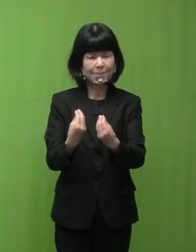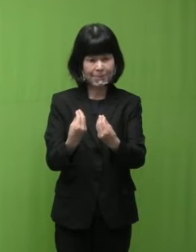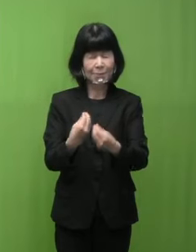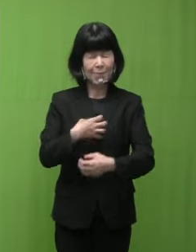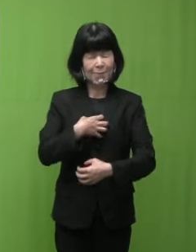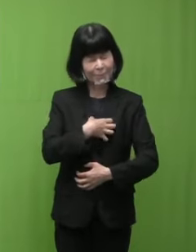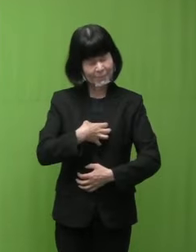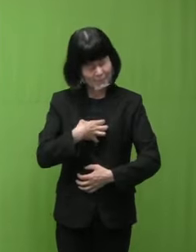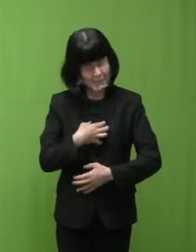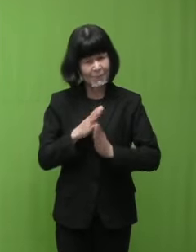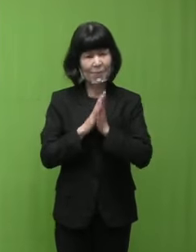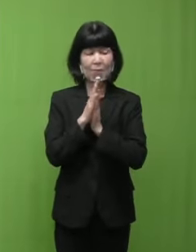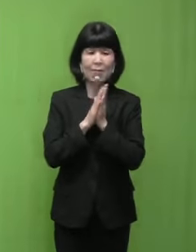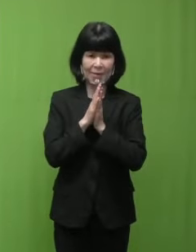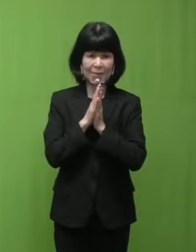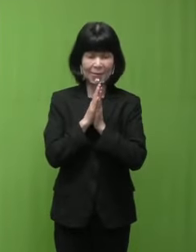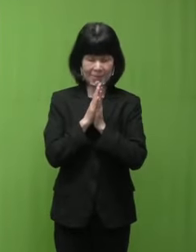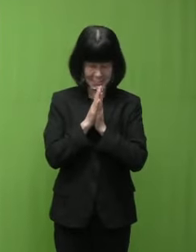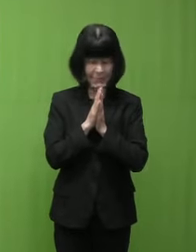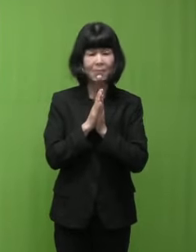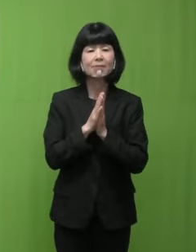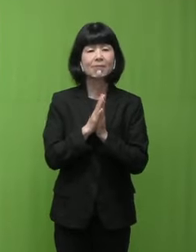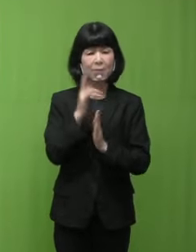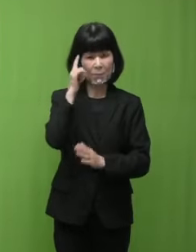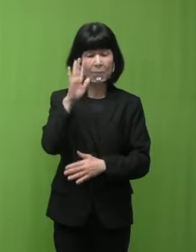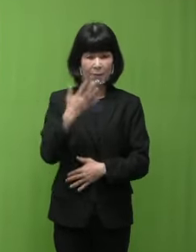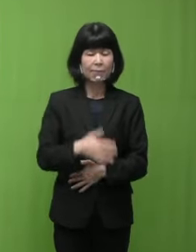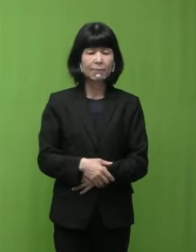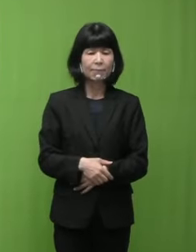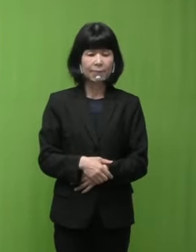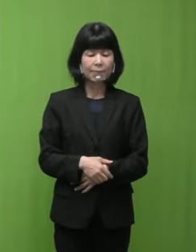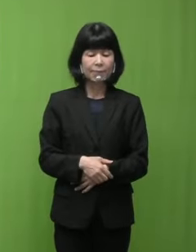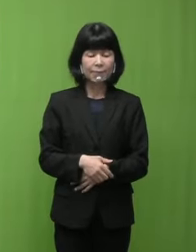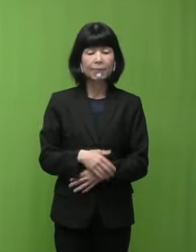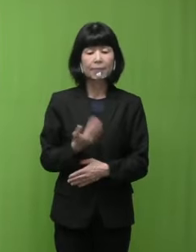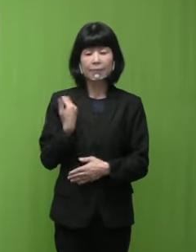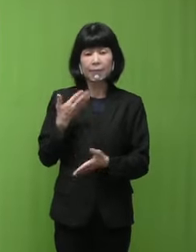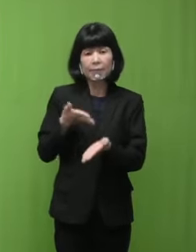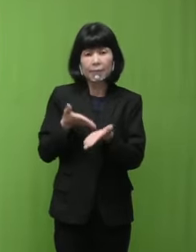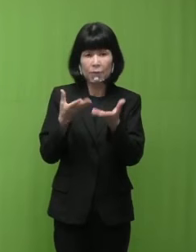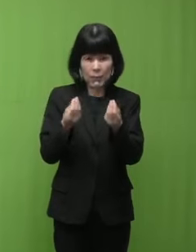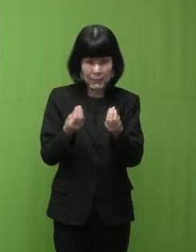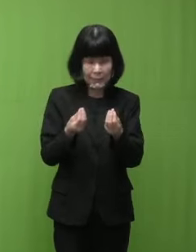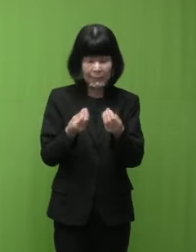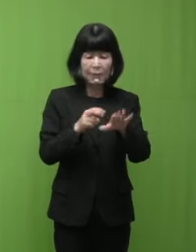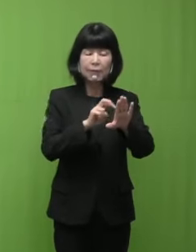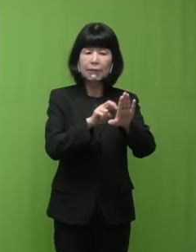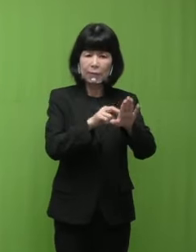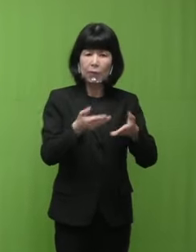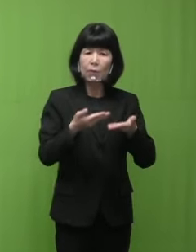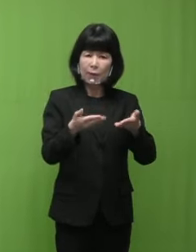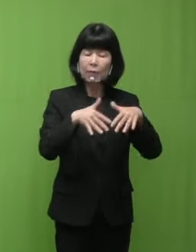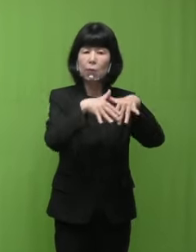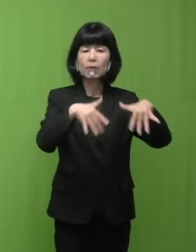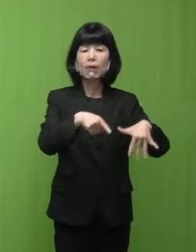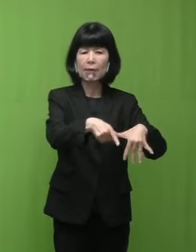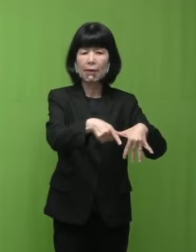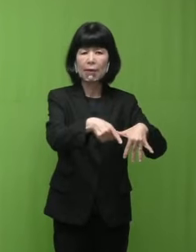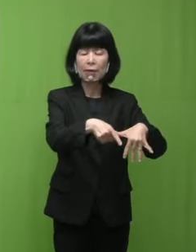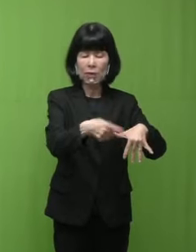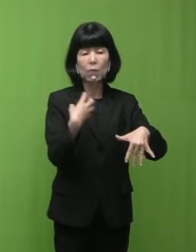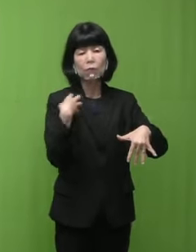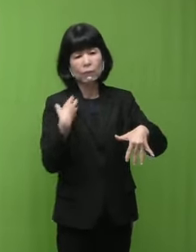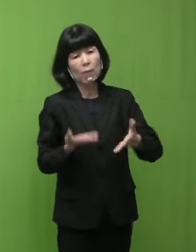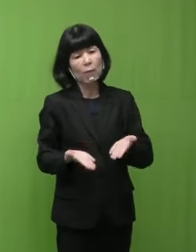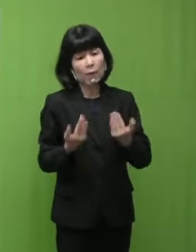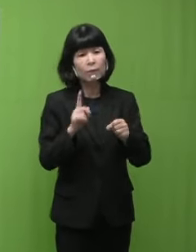心苦しいお願いをさせて頂く事になりますけれども今申し上げましたとおり医療提供体制これのへの負荷を